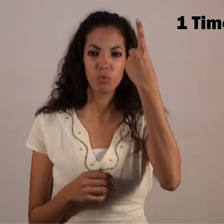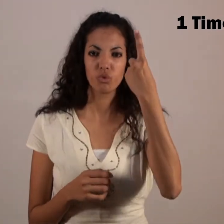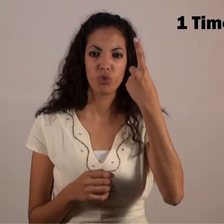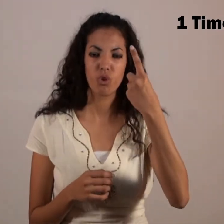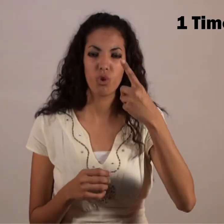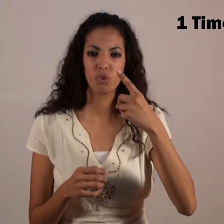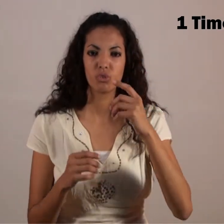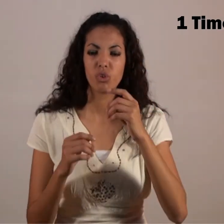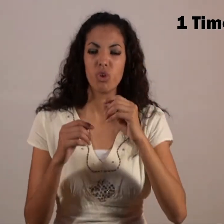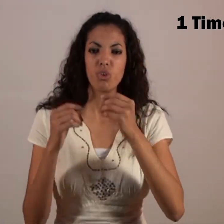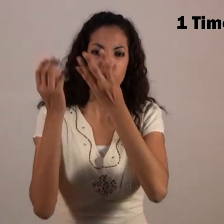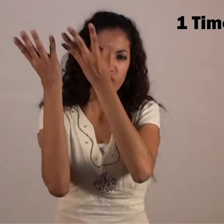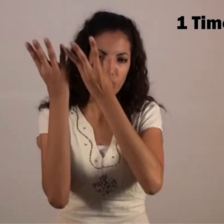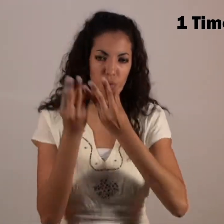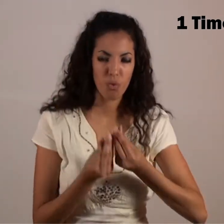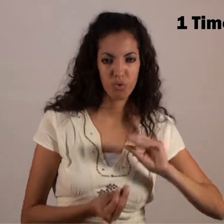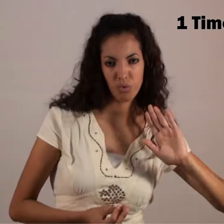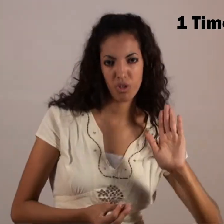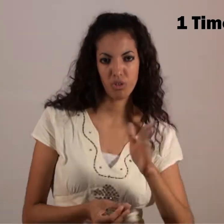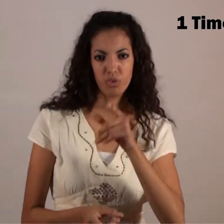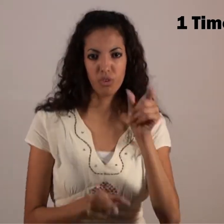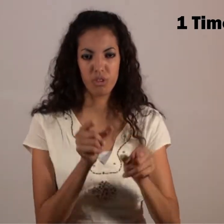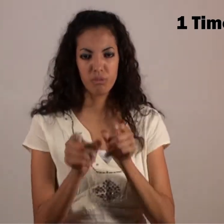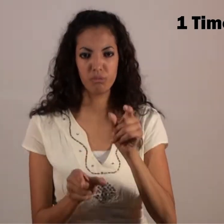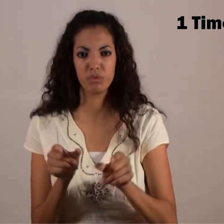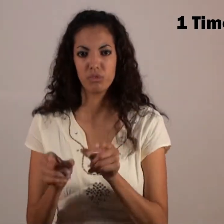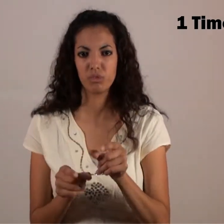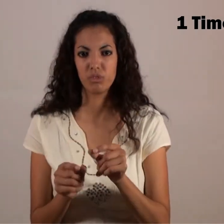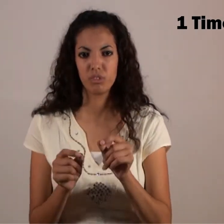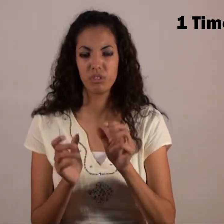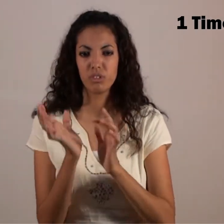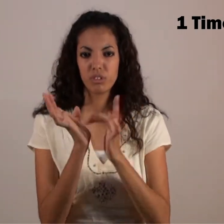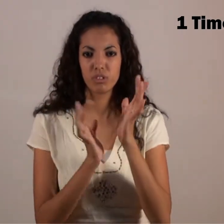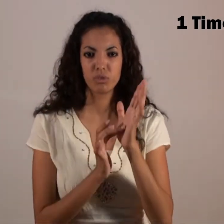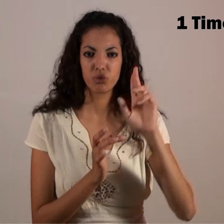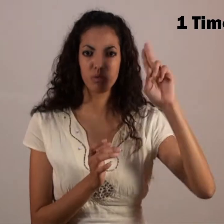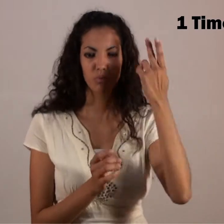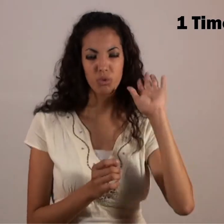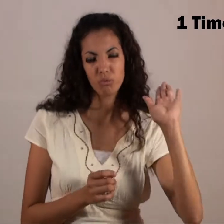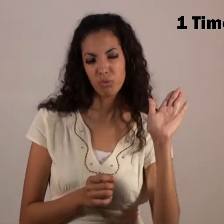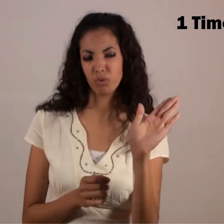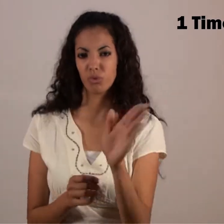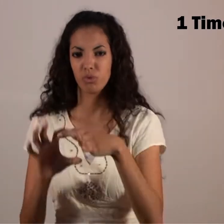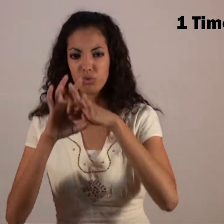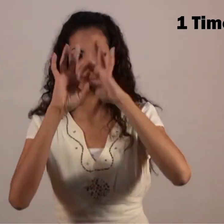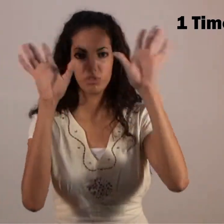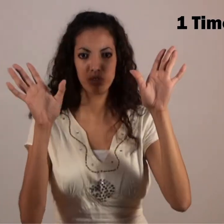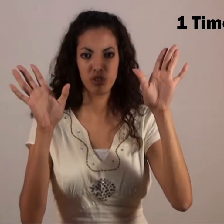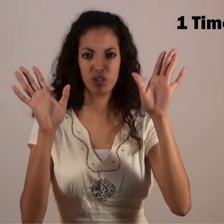hombre, el cual se dio a sí mismo en rescate por todos, de lo cual se dio testimonio a su debido